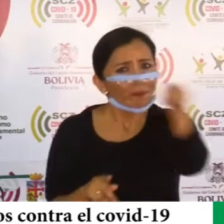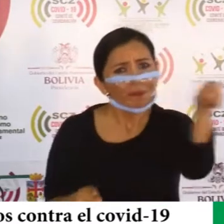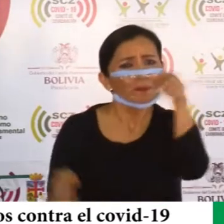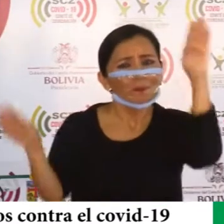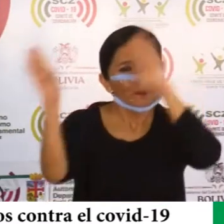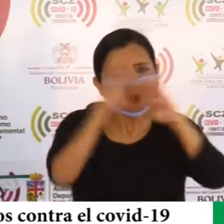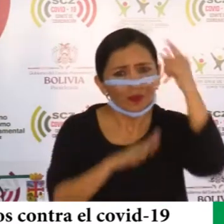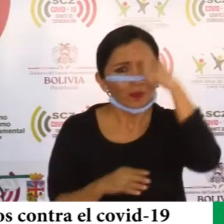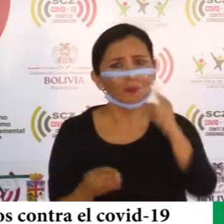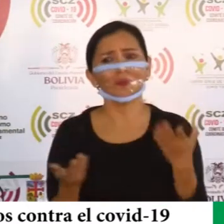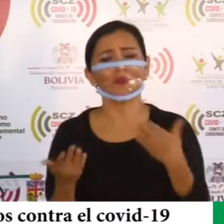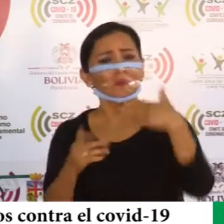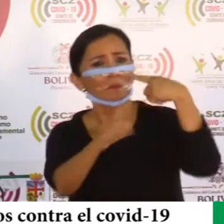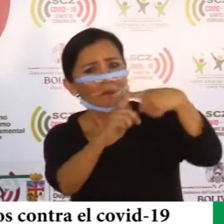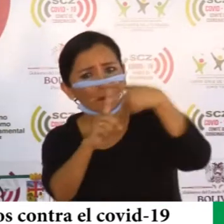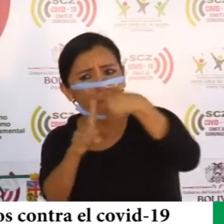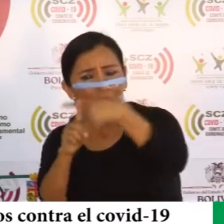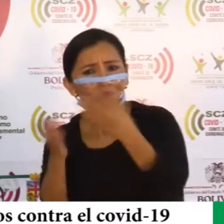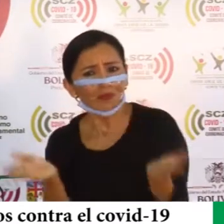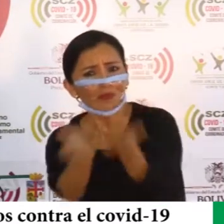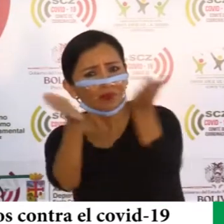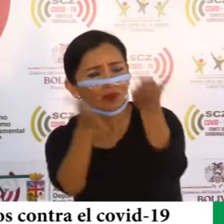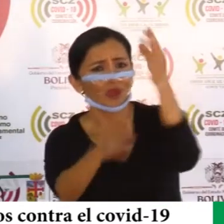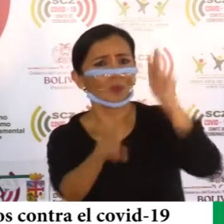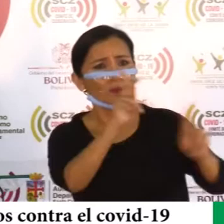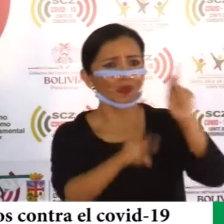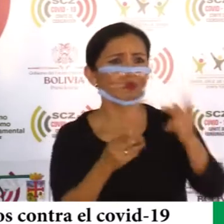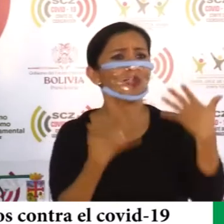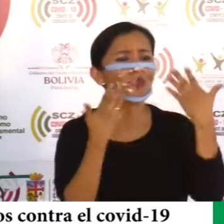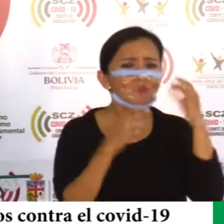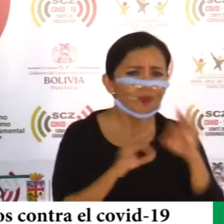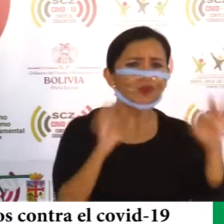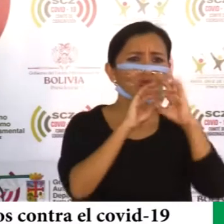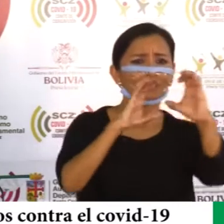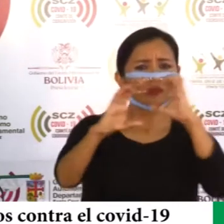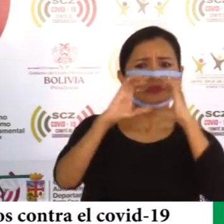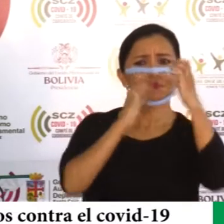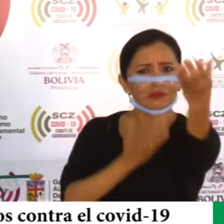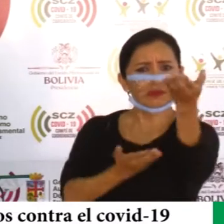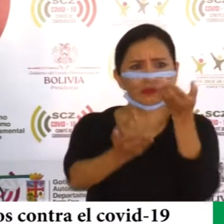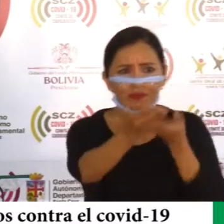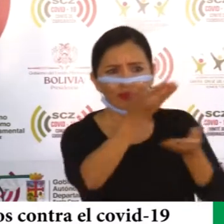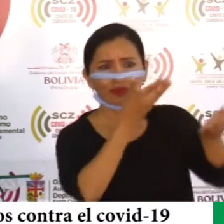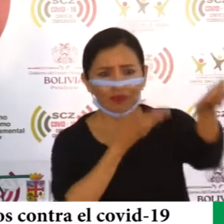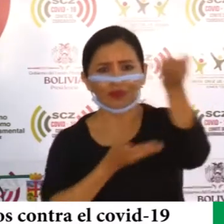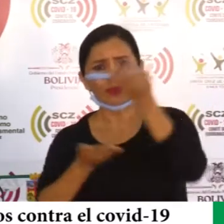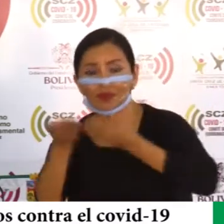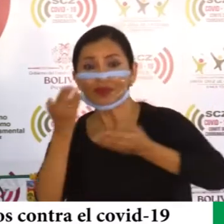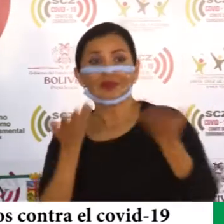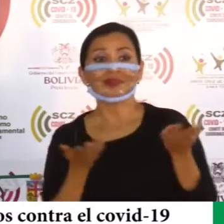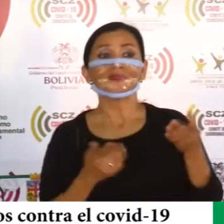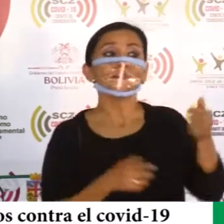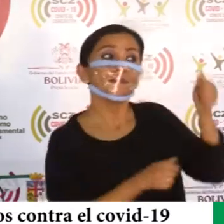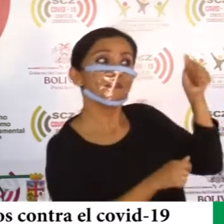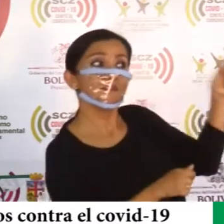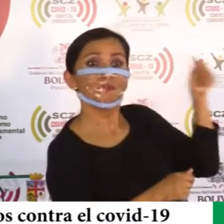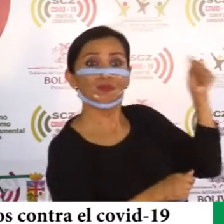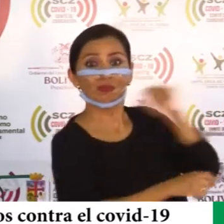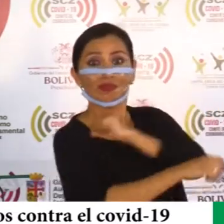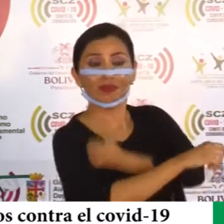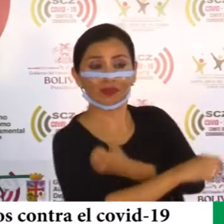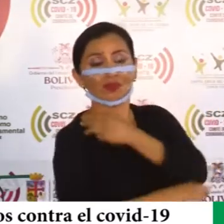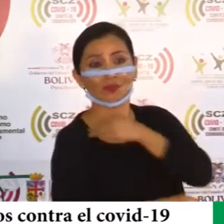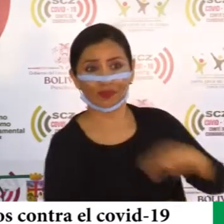el bienestar de su población. Es importante que haya esta comunicación dentro de los municipios y que esto salga desde sus